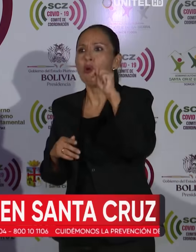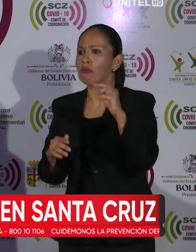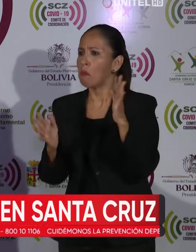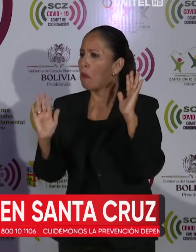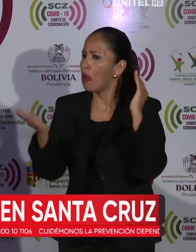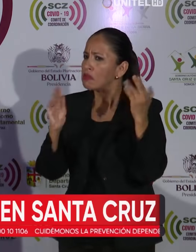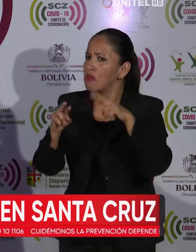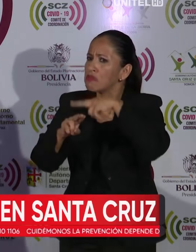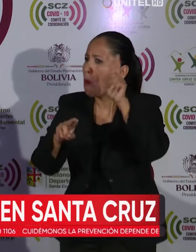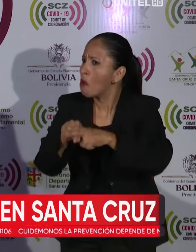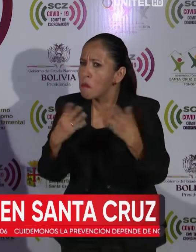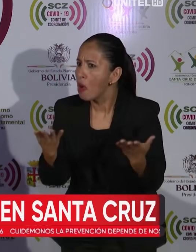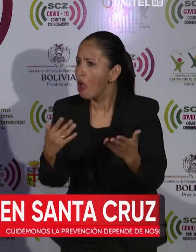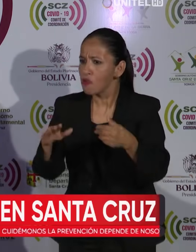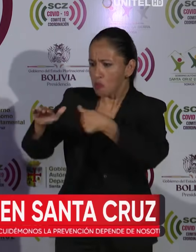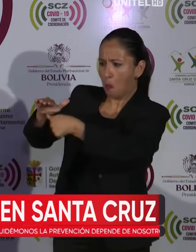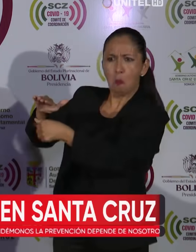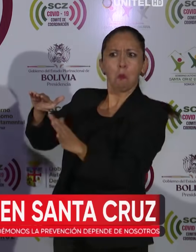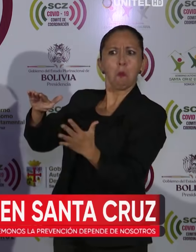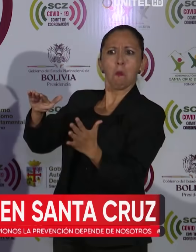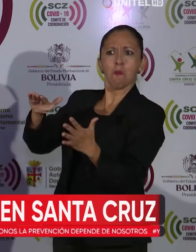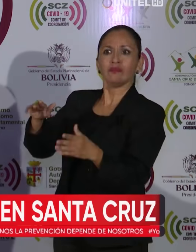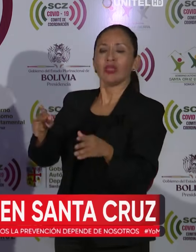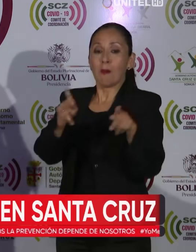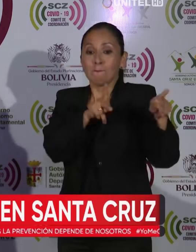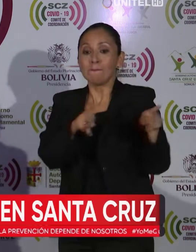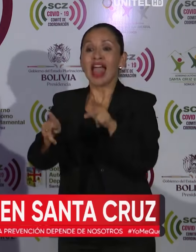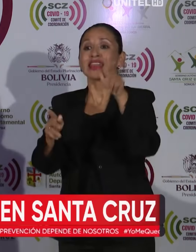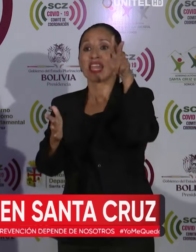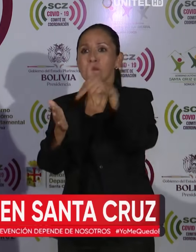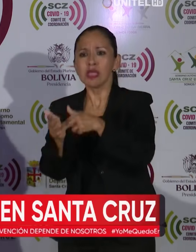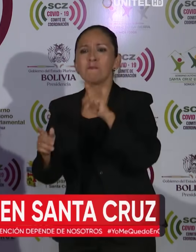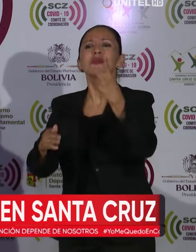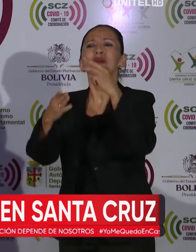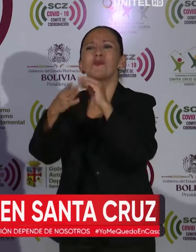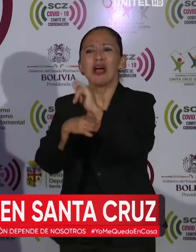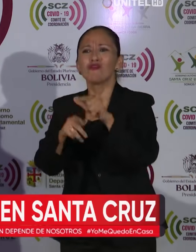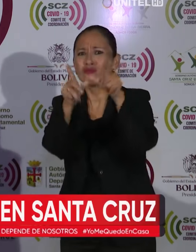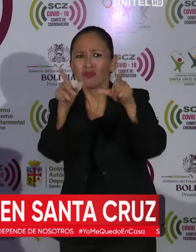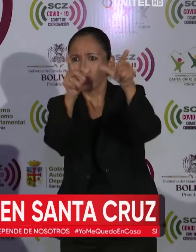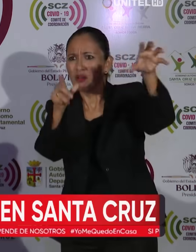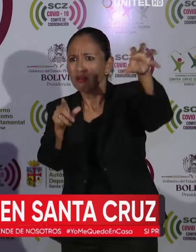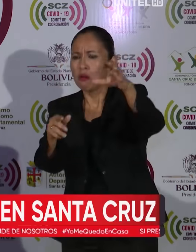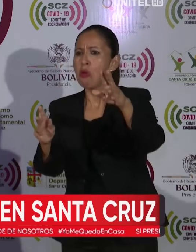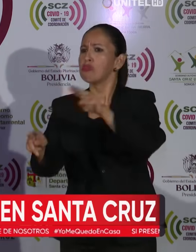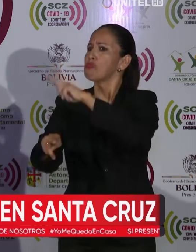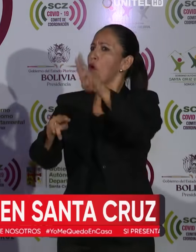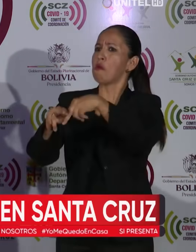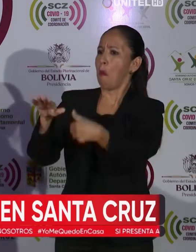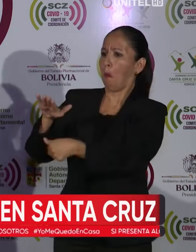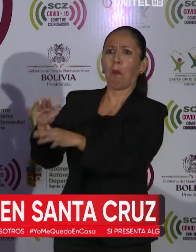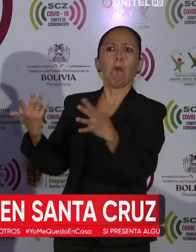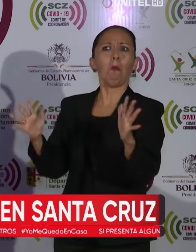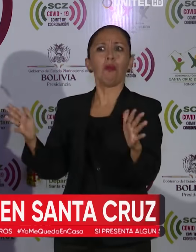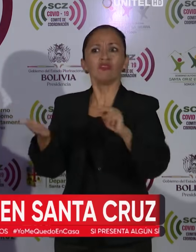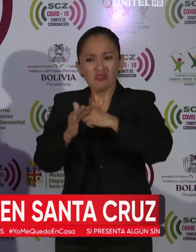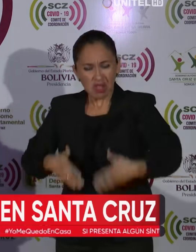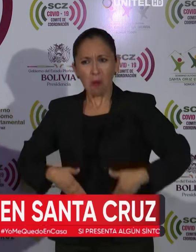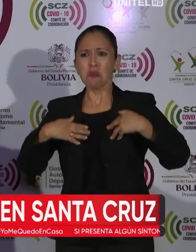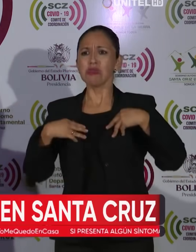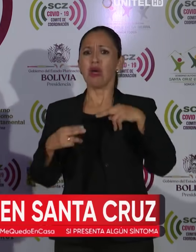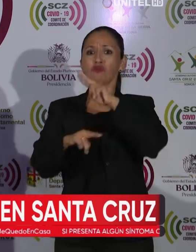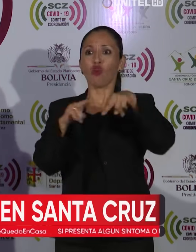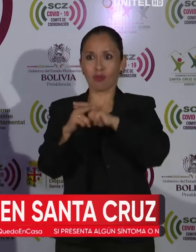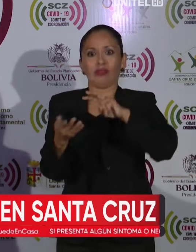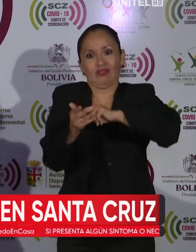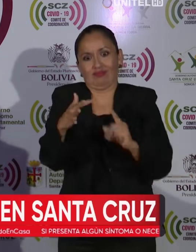normal. En algunas áreas del Plan 3000 o de la Villa de los Lotes también. Y desde luego, si la vida es normal en ellos, pues va